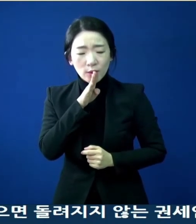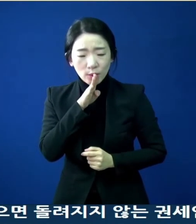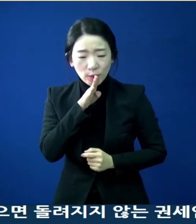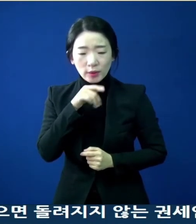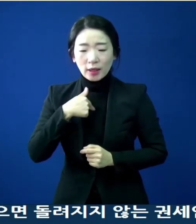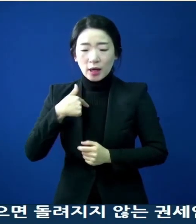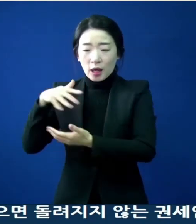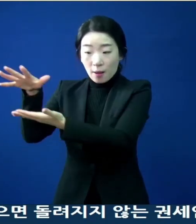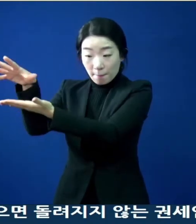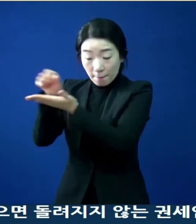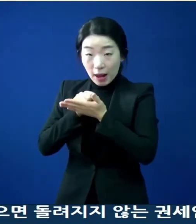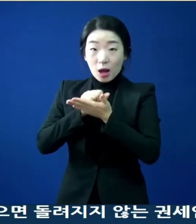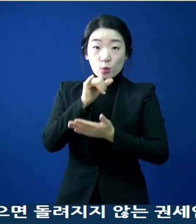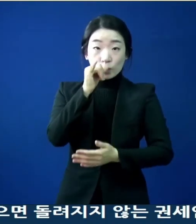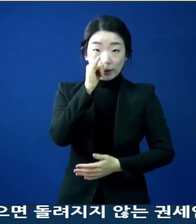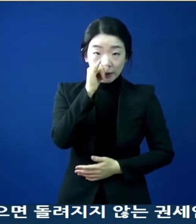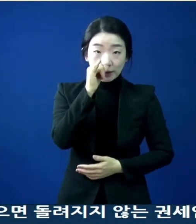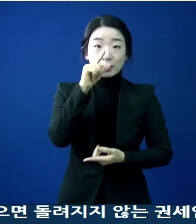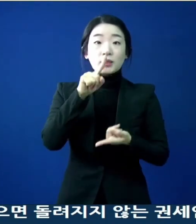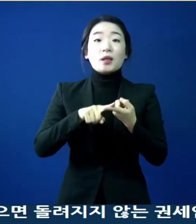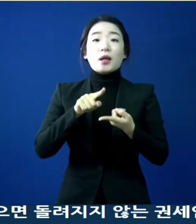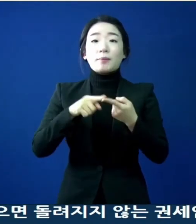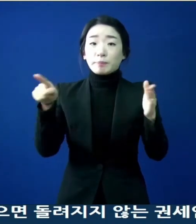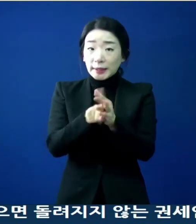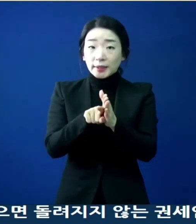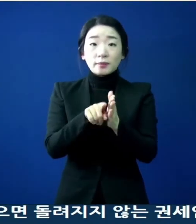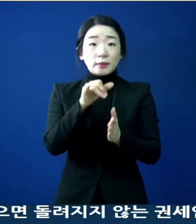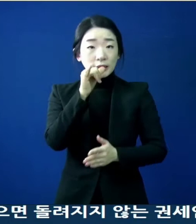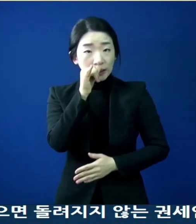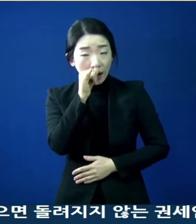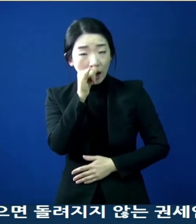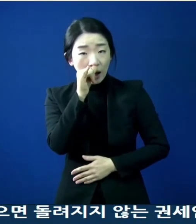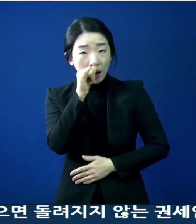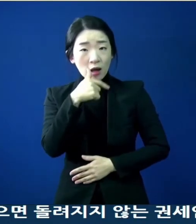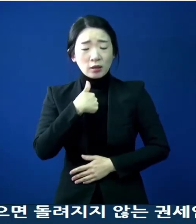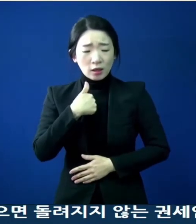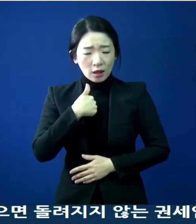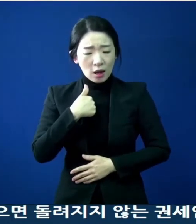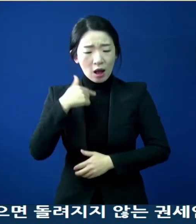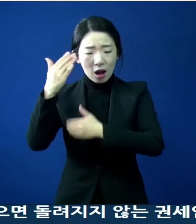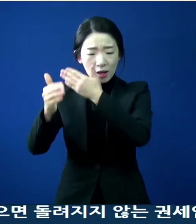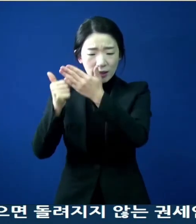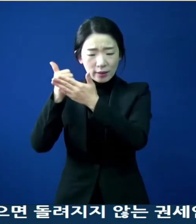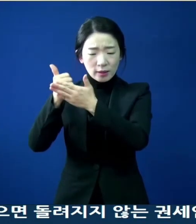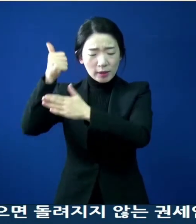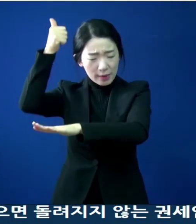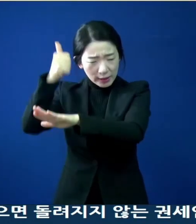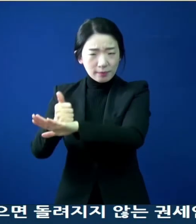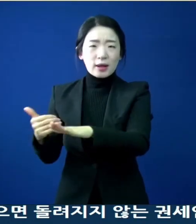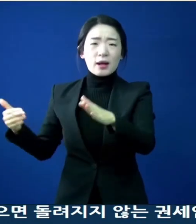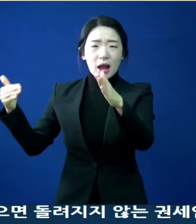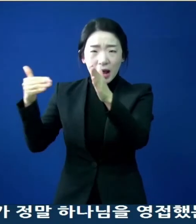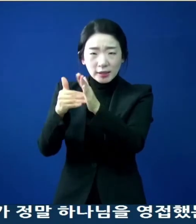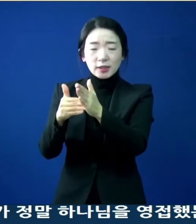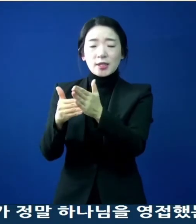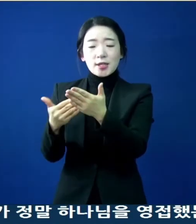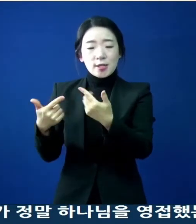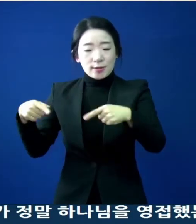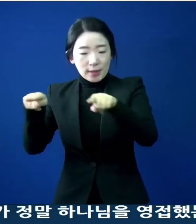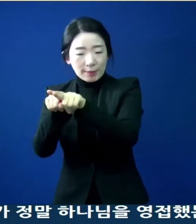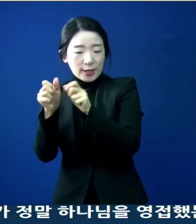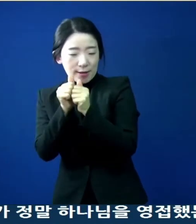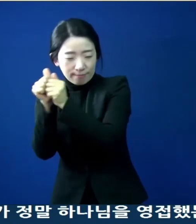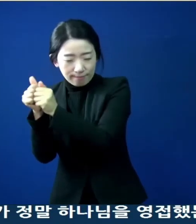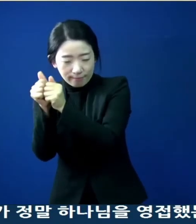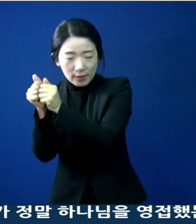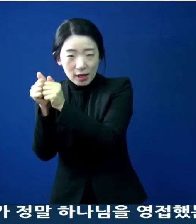수용되고 있는 그런 믿음이 있는가? 정말 내가 하나님을 끝까지 쫓아가면서 하나님을